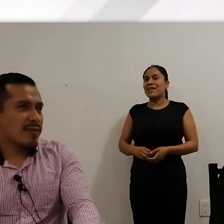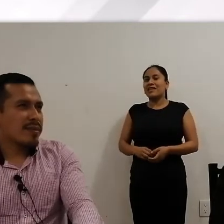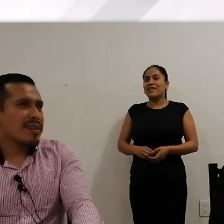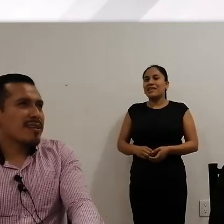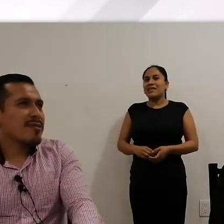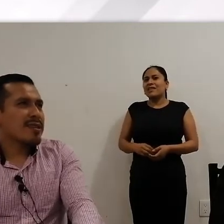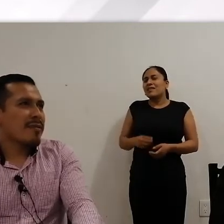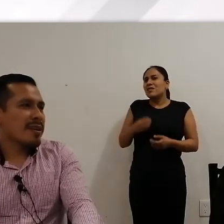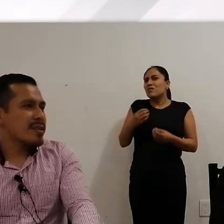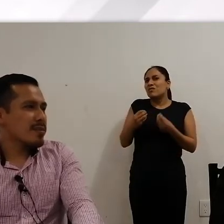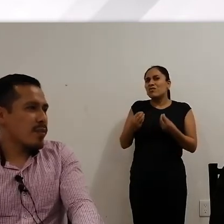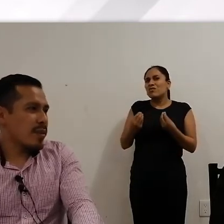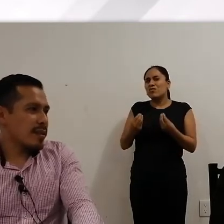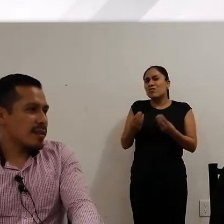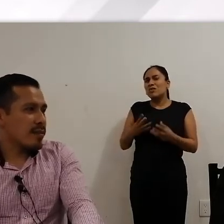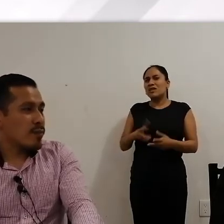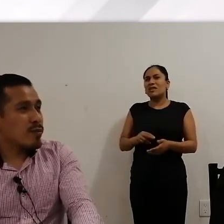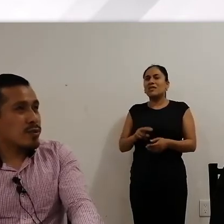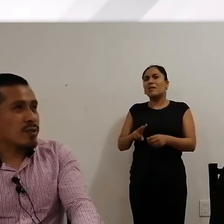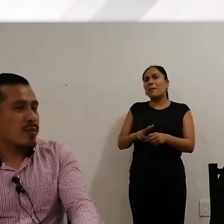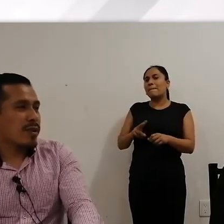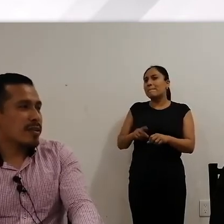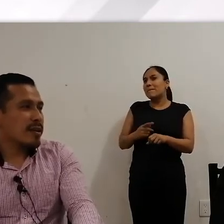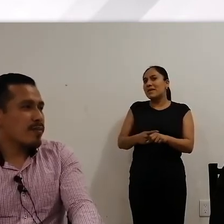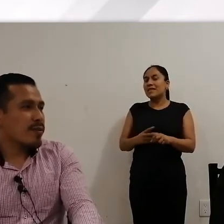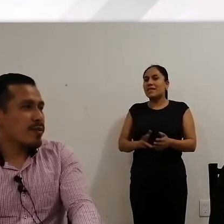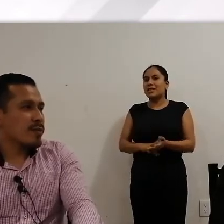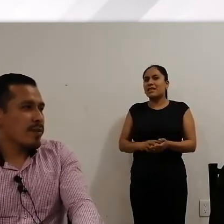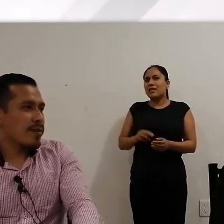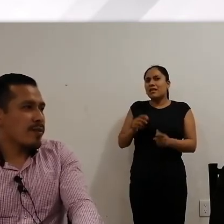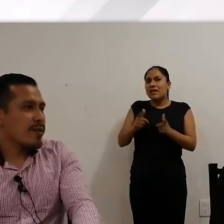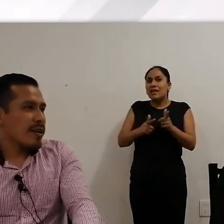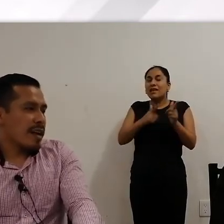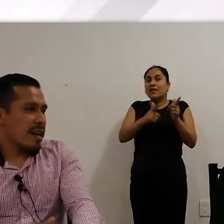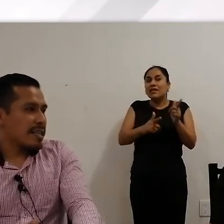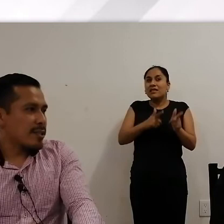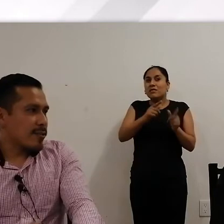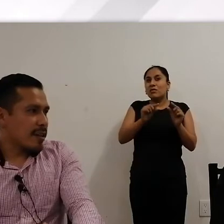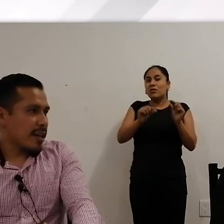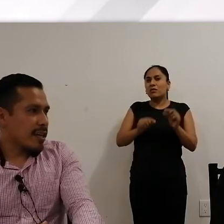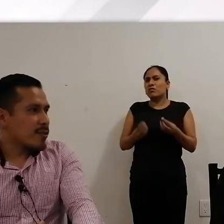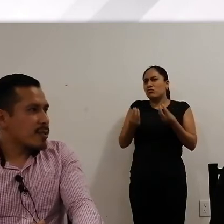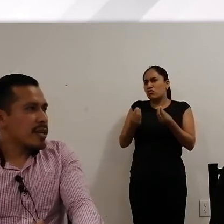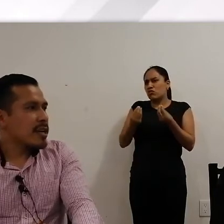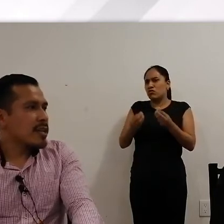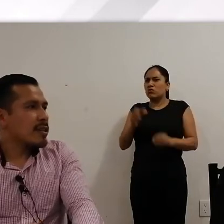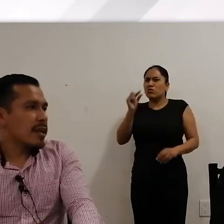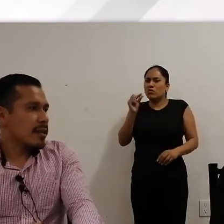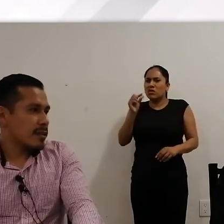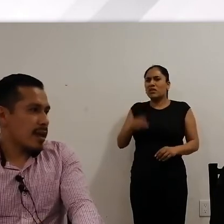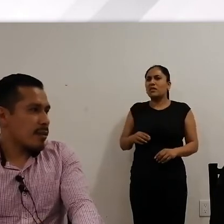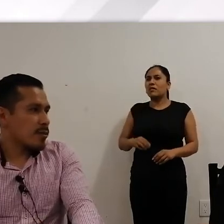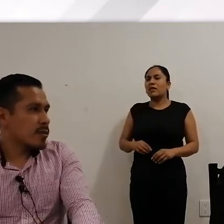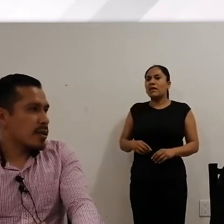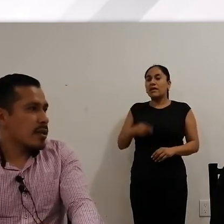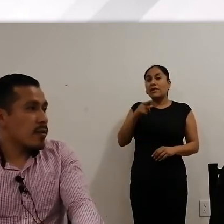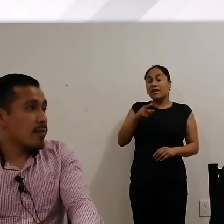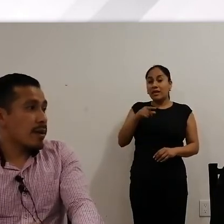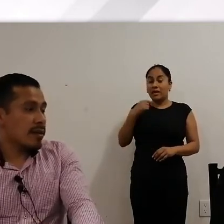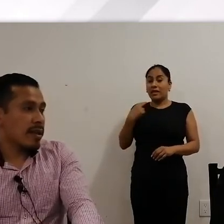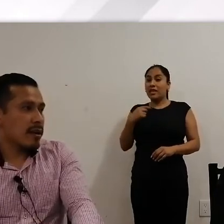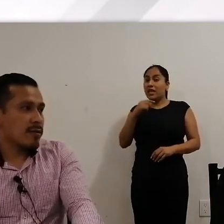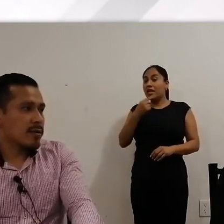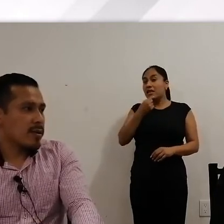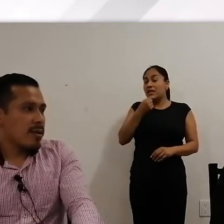veces, vuelvo a repetir, los avances podrán ser muchos, podrán ser pocos, pero el hecho de que ellos sigan interesados y